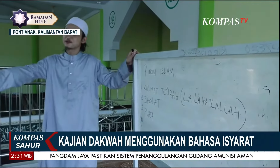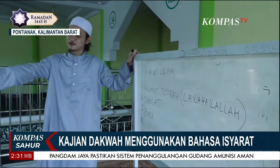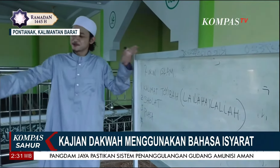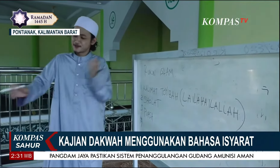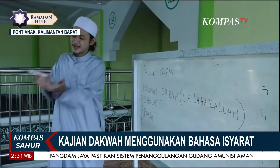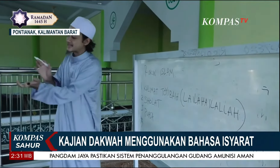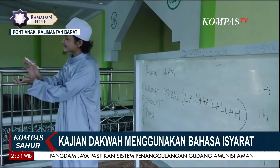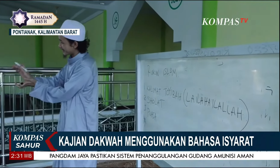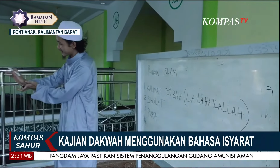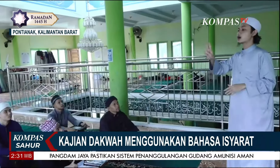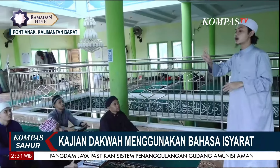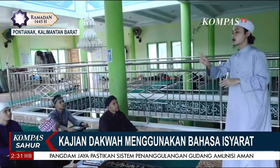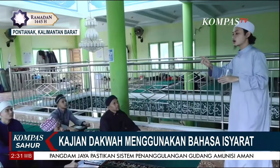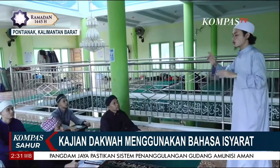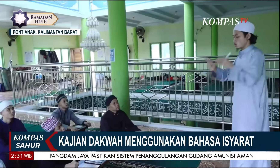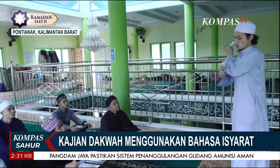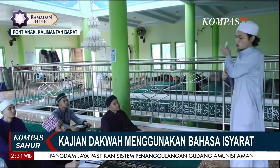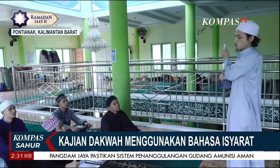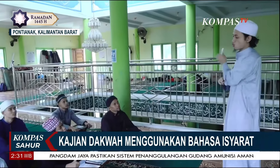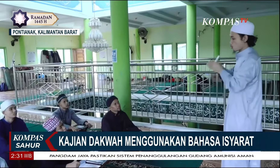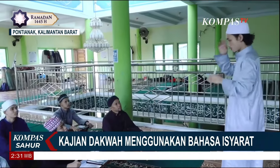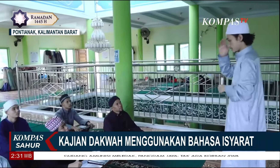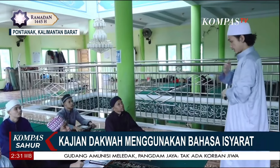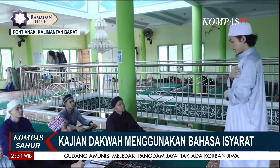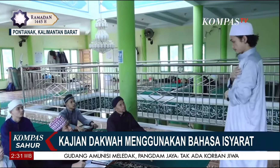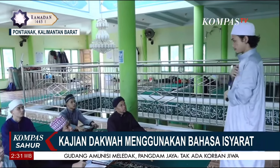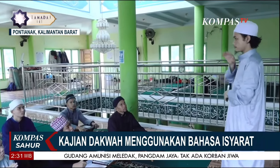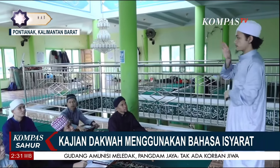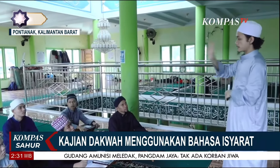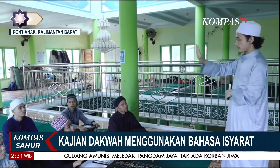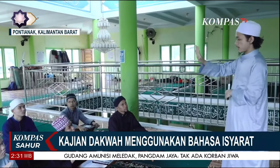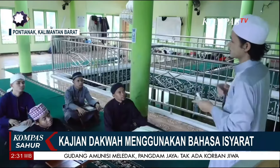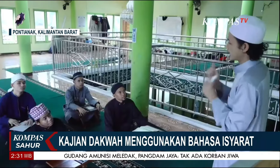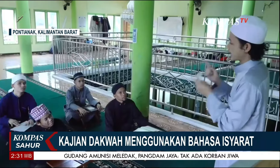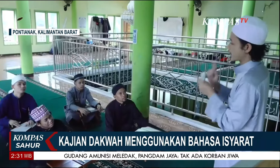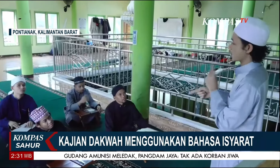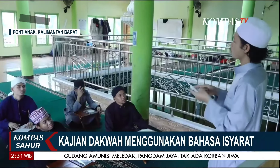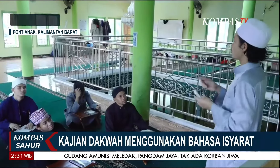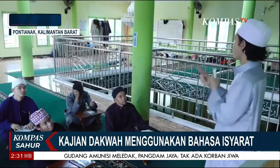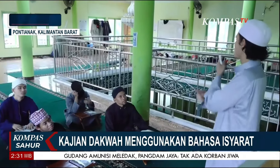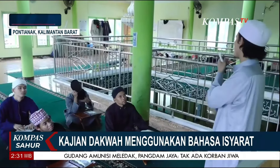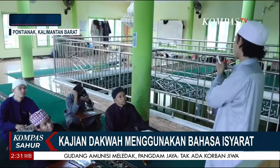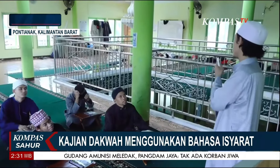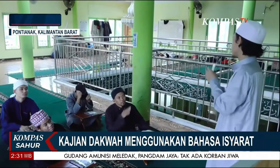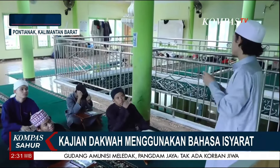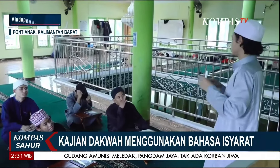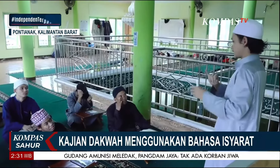di tip menyimak dengan seksama apa yang disampaikan penerjemah atau juru bahasa isyarat materi yang